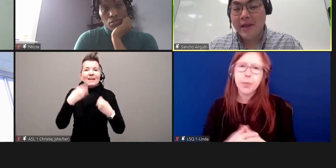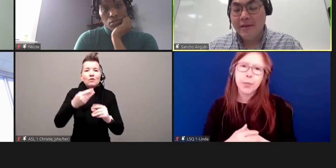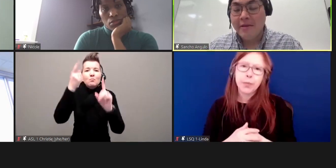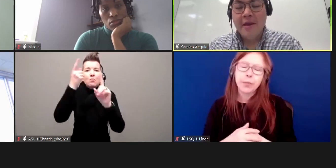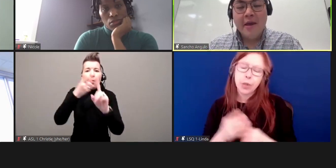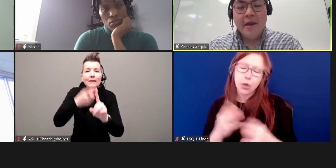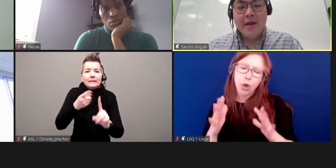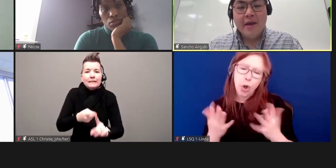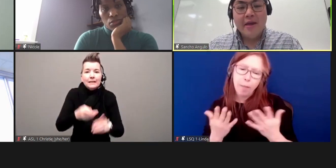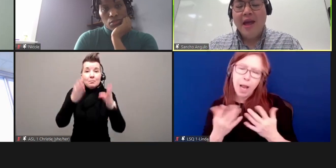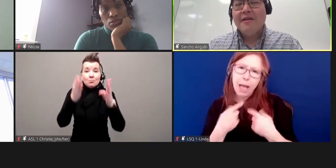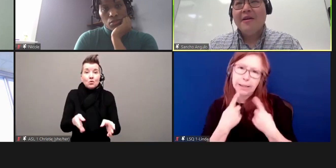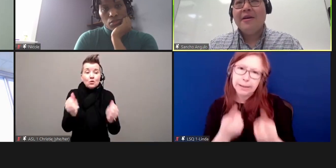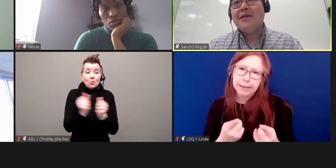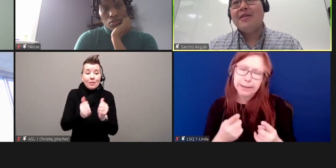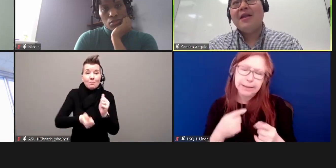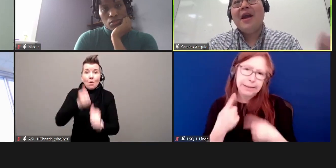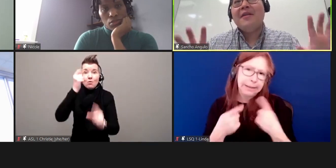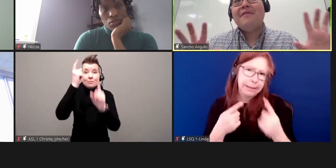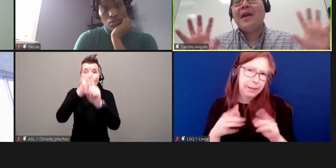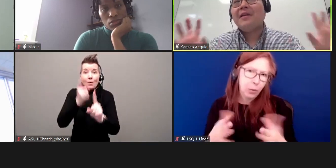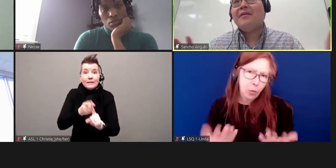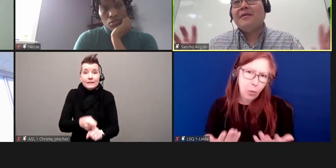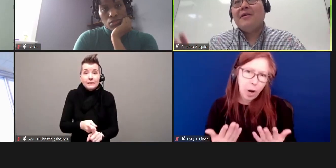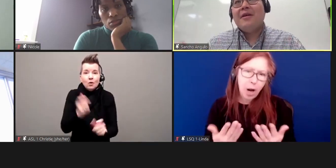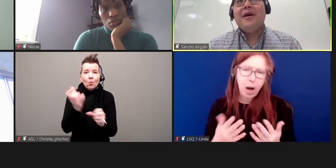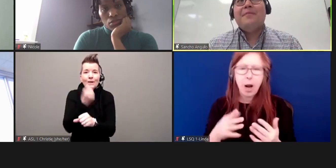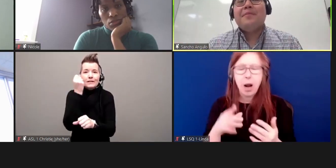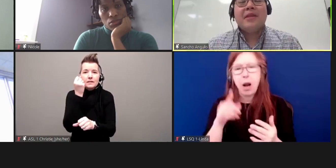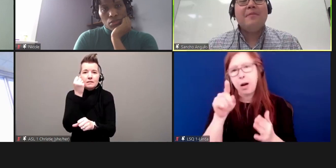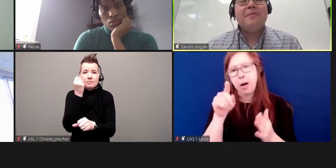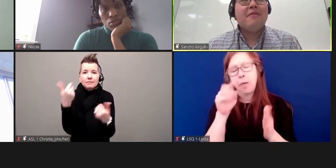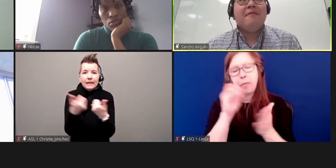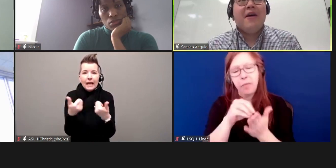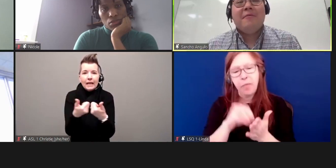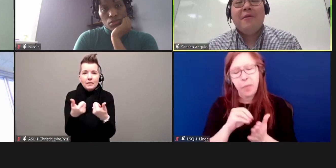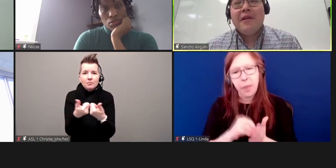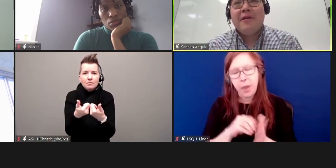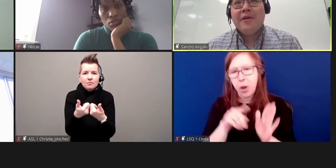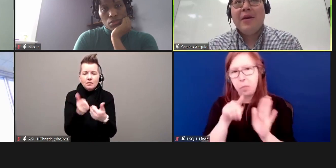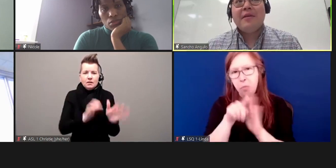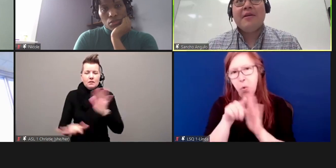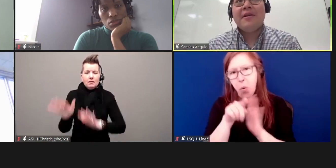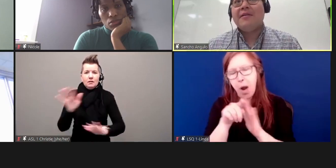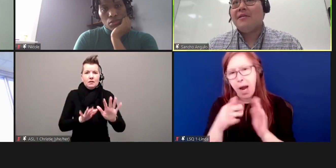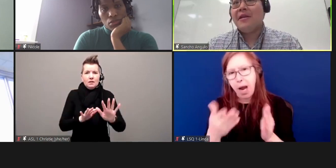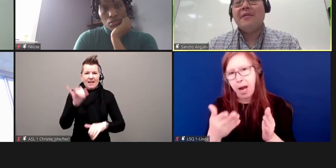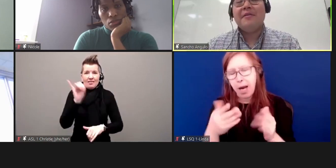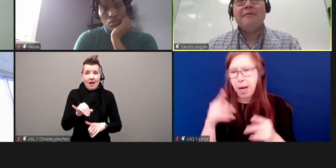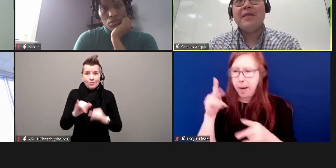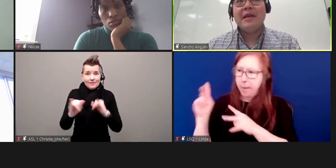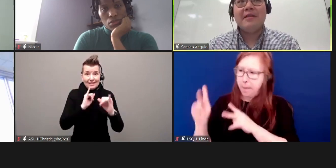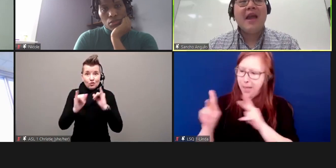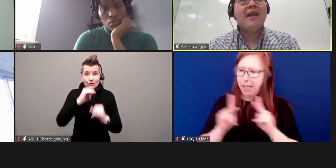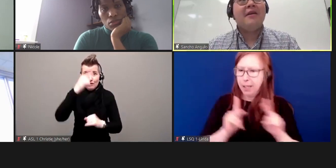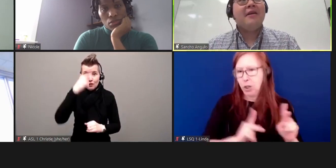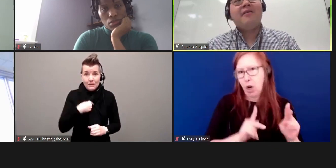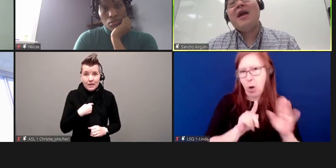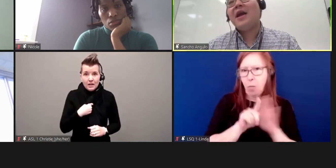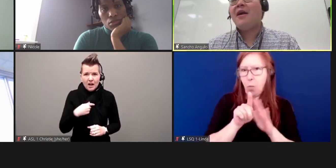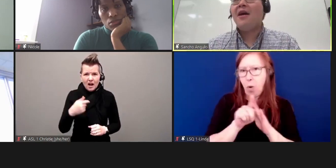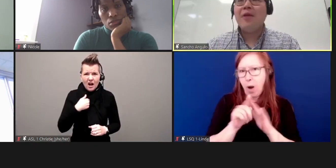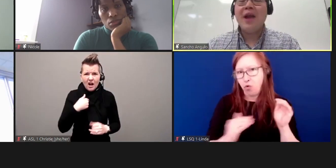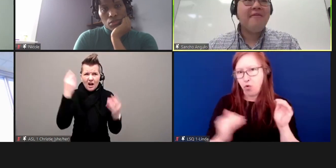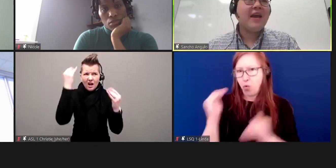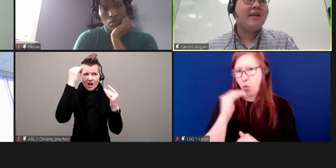vous dites et comment vous le dites, vous recevez un certain nombre de points. Et la personne qui a le plus de point gagne.